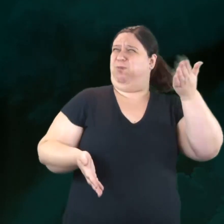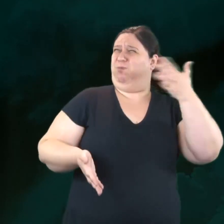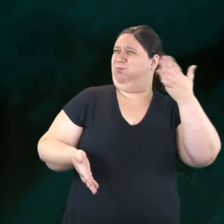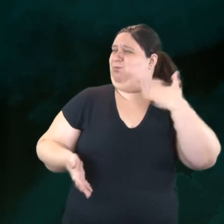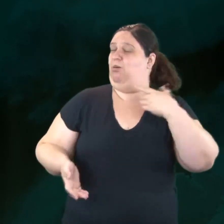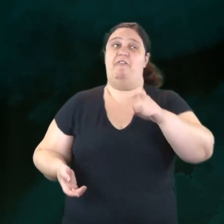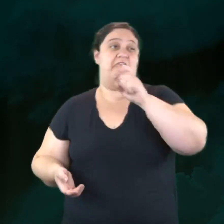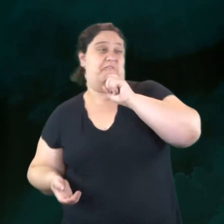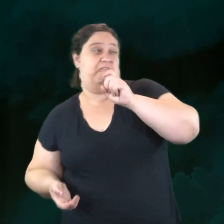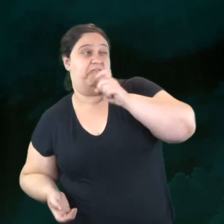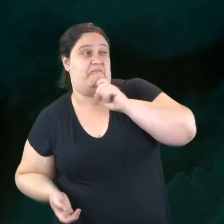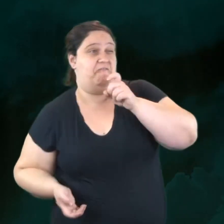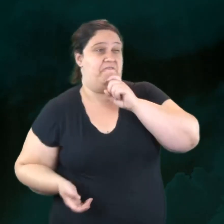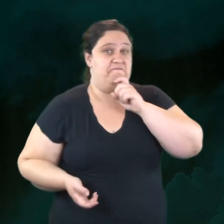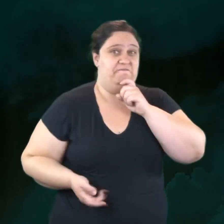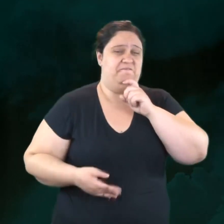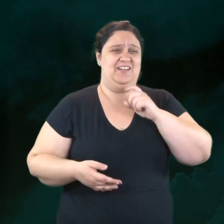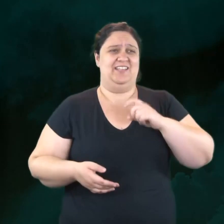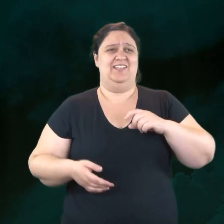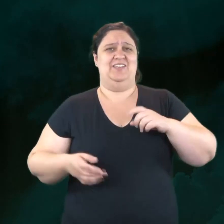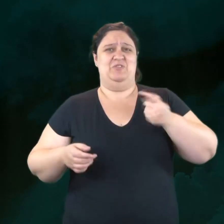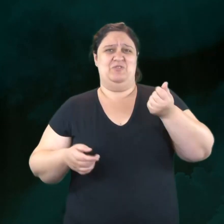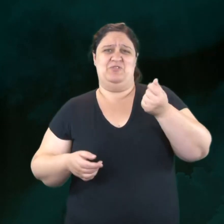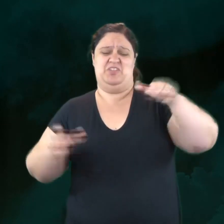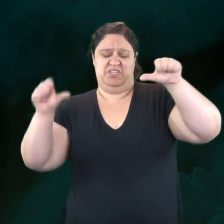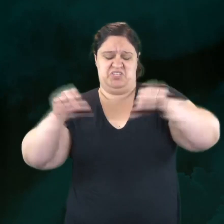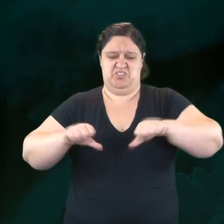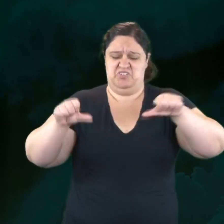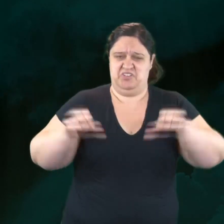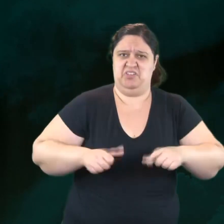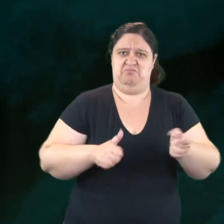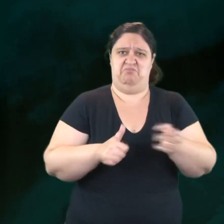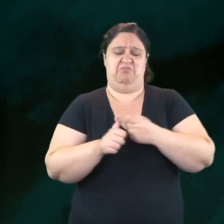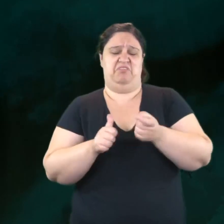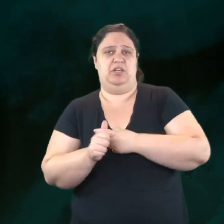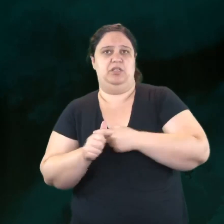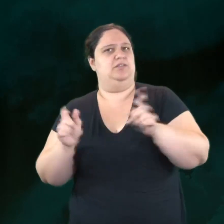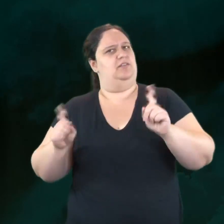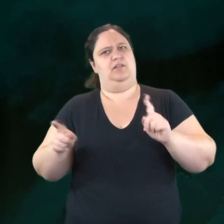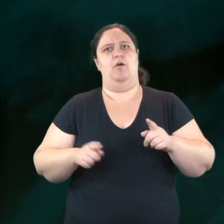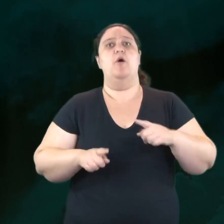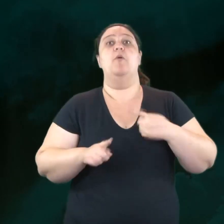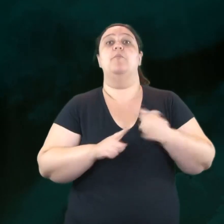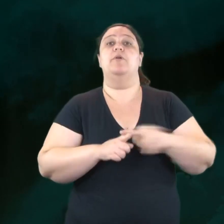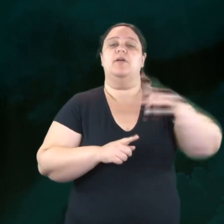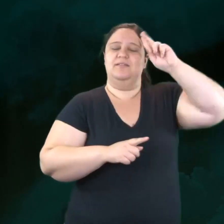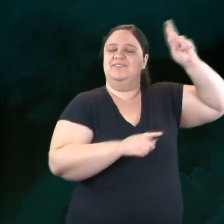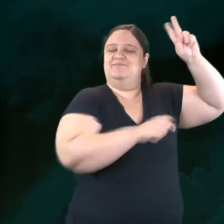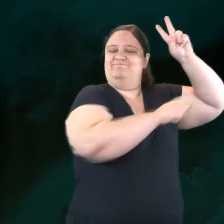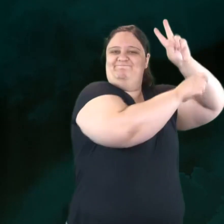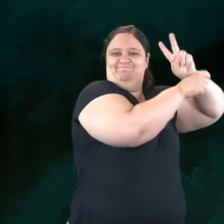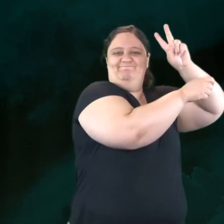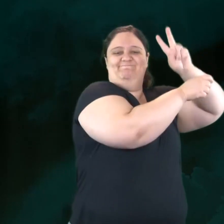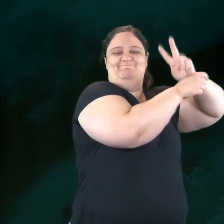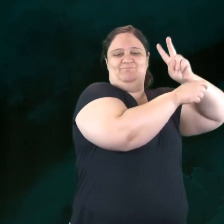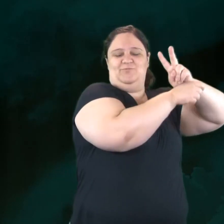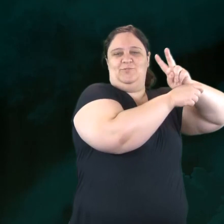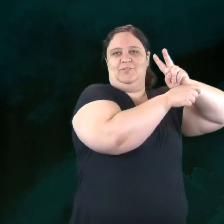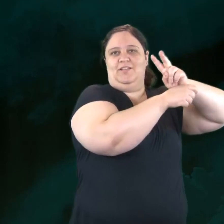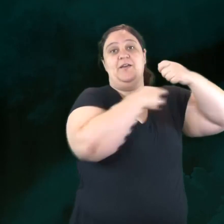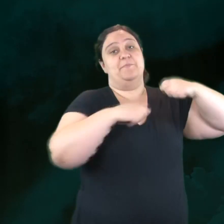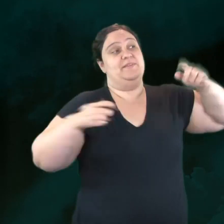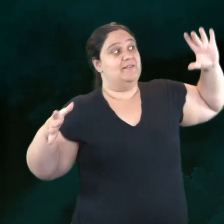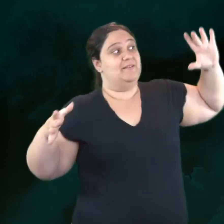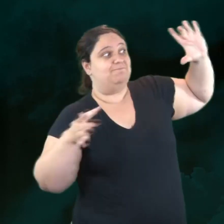está frio. Não reclame que a situação está mal. Sabe, o Senhor sabe cuidar de você. Se você estiver conectado